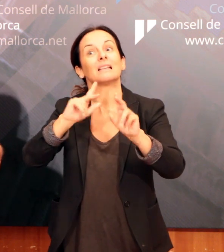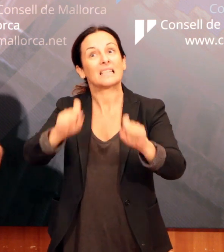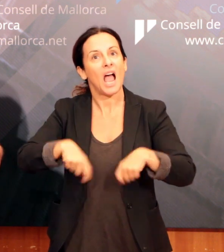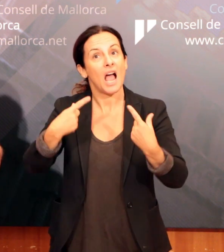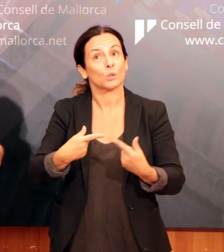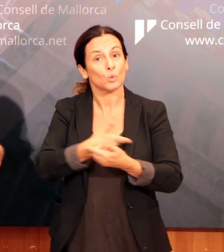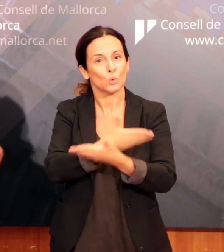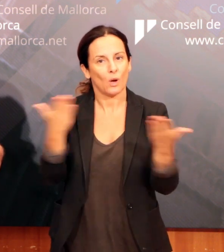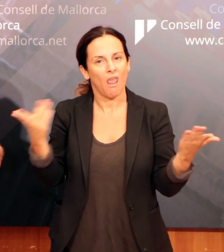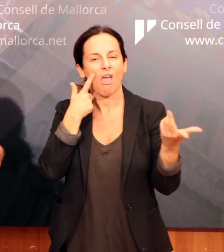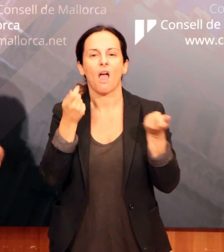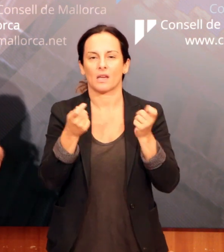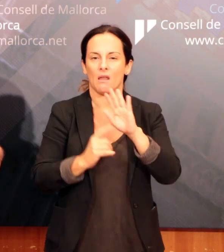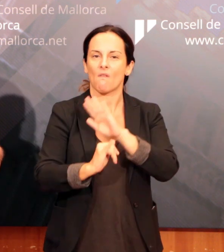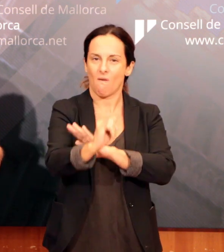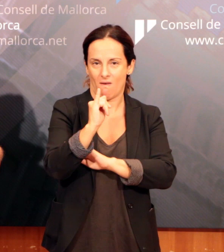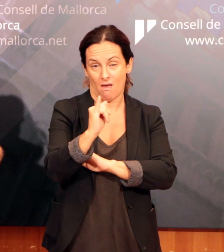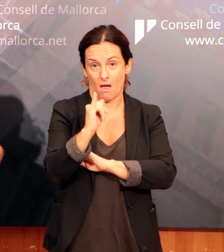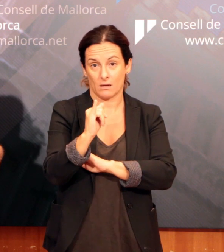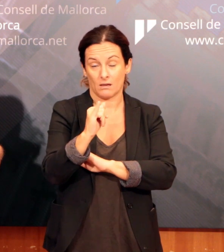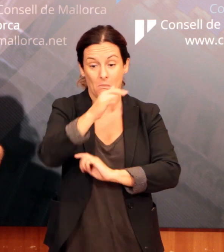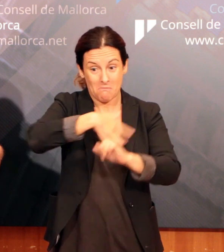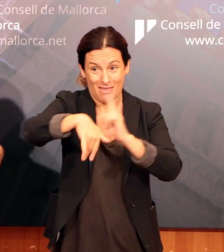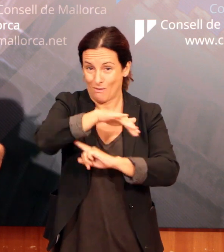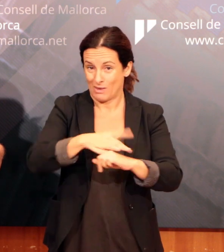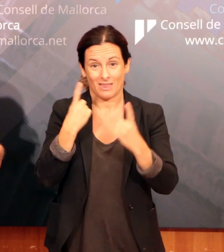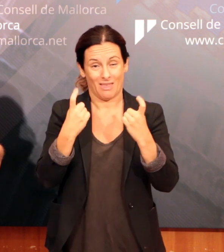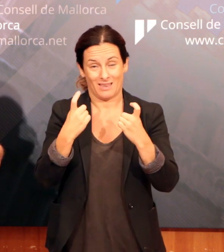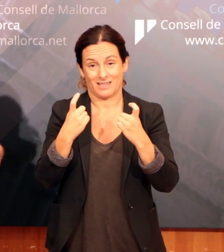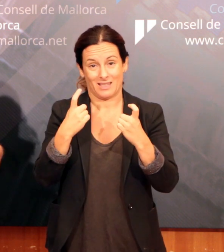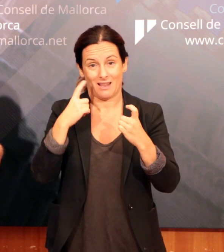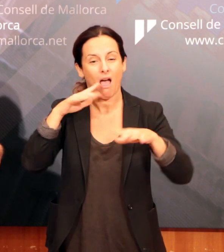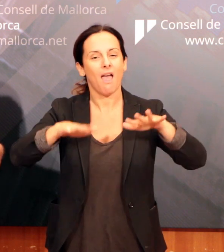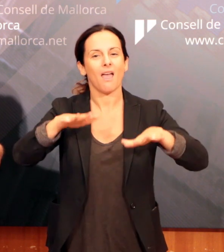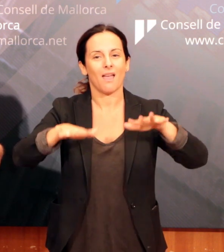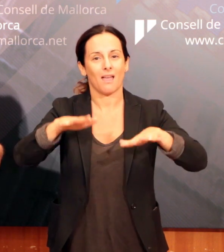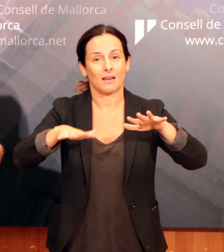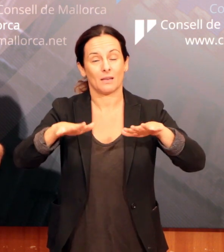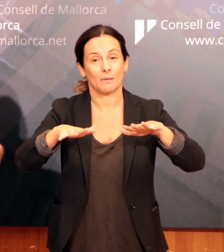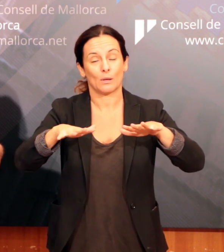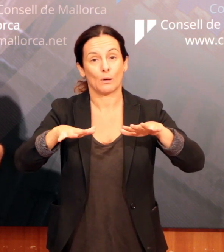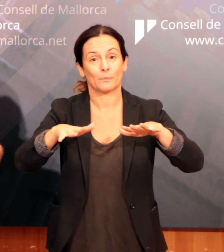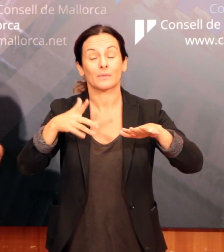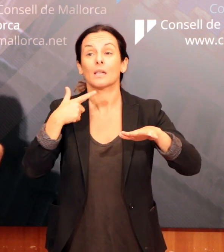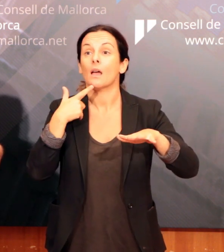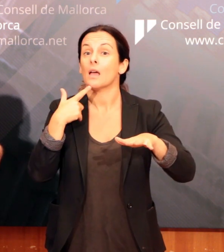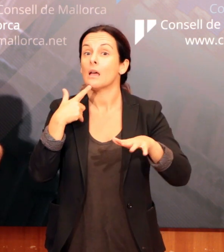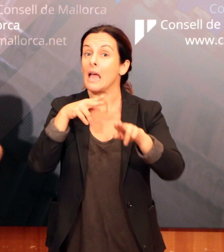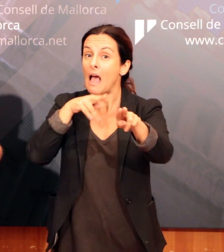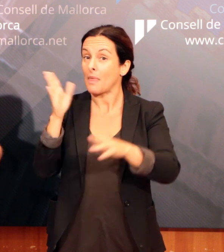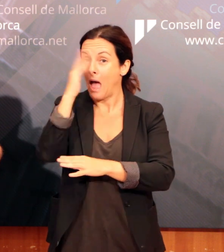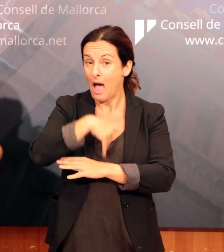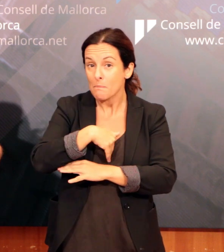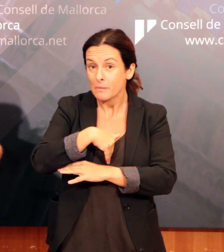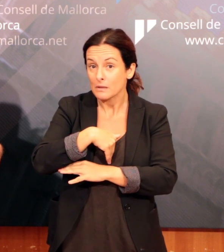aquest equilibri que necessita el nostre medi ambient. Sense la caça, evidentment, tindríem un cremús